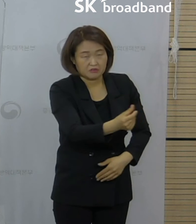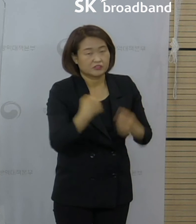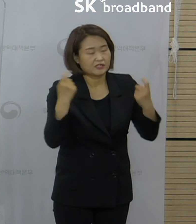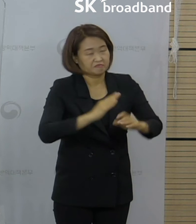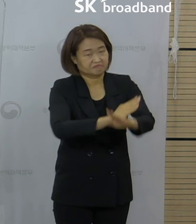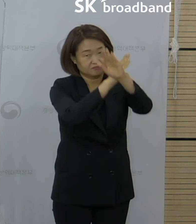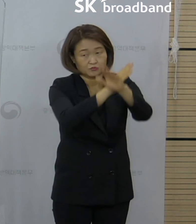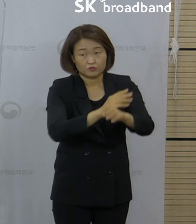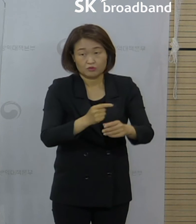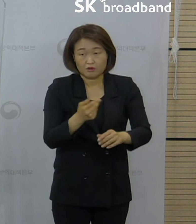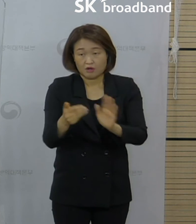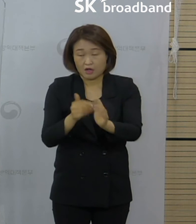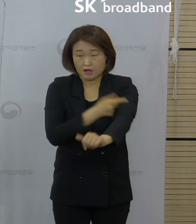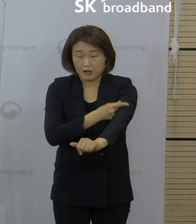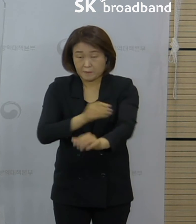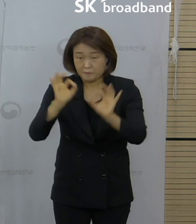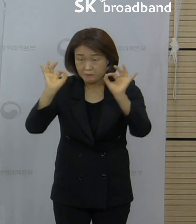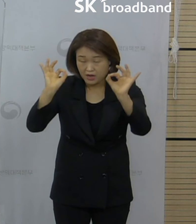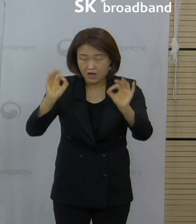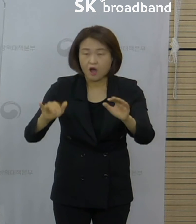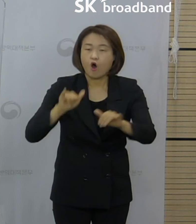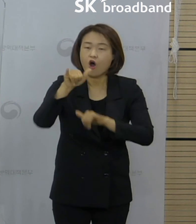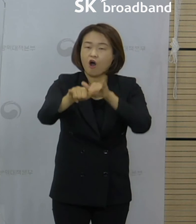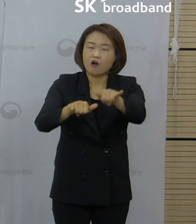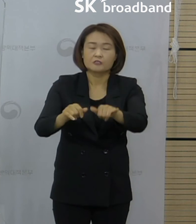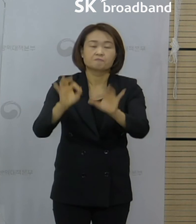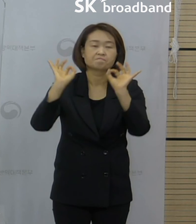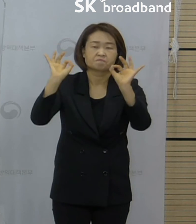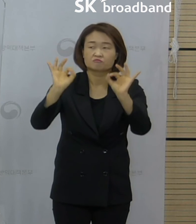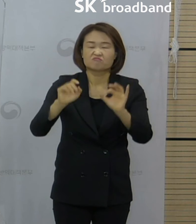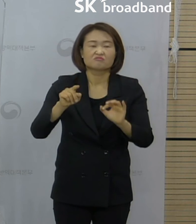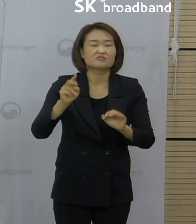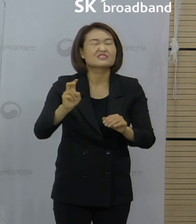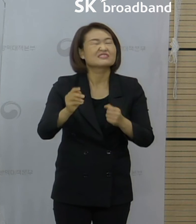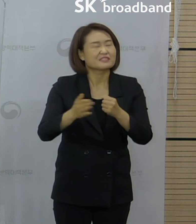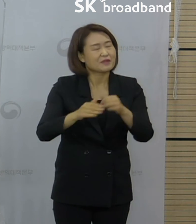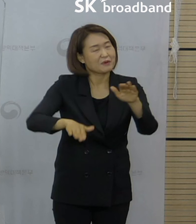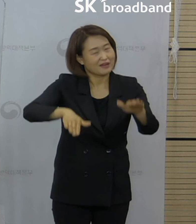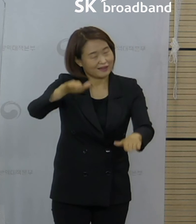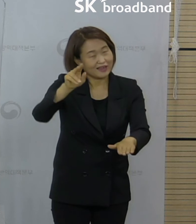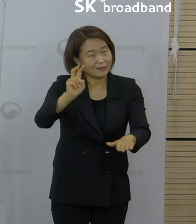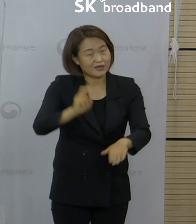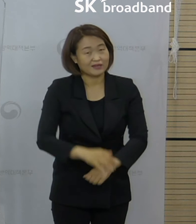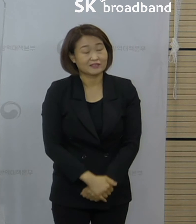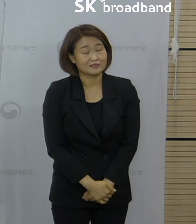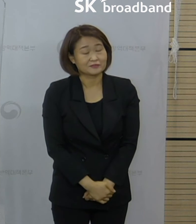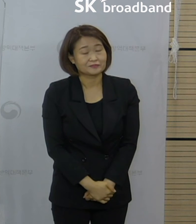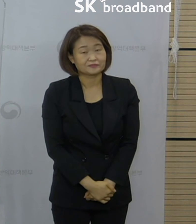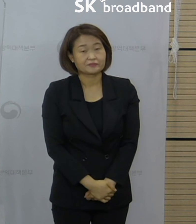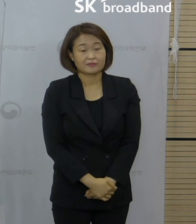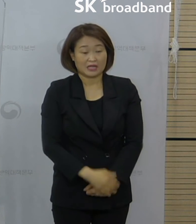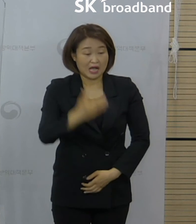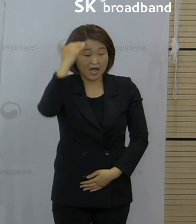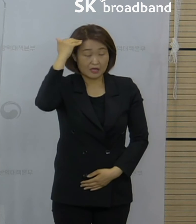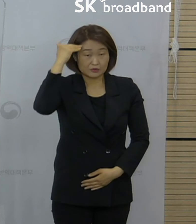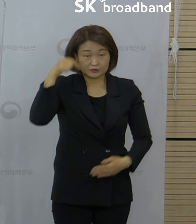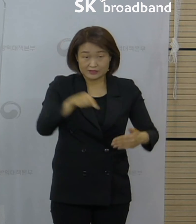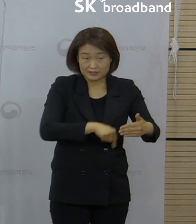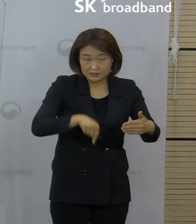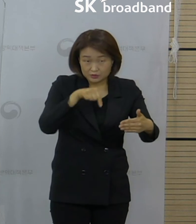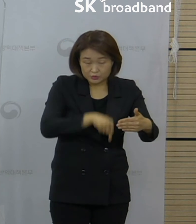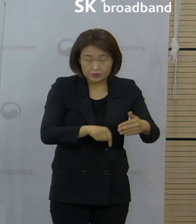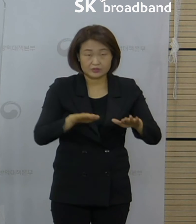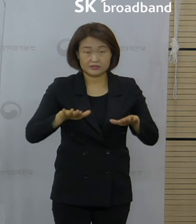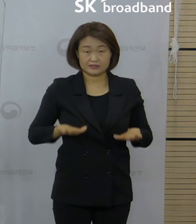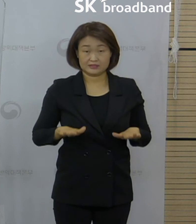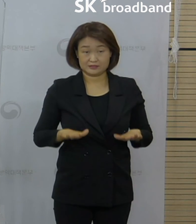것은 공평의 문제가 있다라는 지적으로 이해가 됩니다. 그래서 앞서 말씀드린 대로 우리나라에서도 지금 현재 진행되고